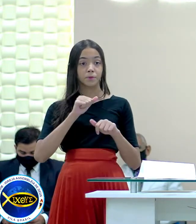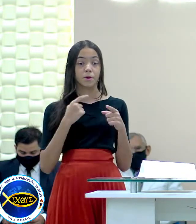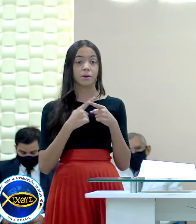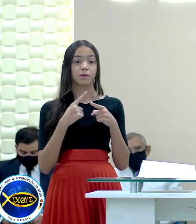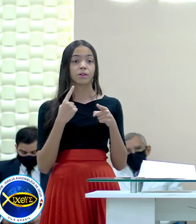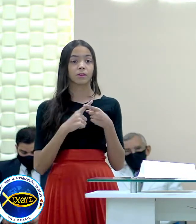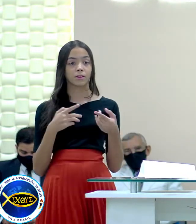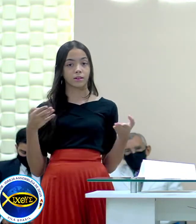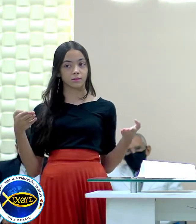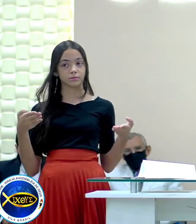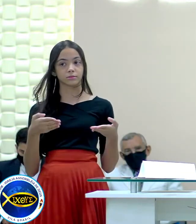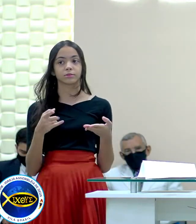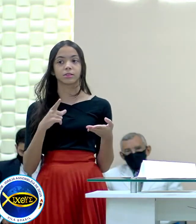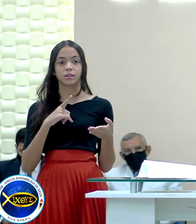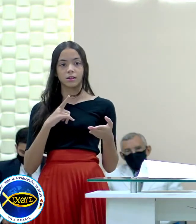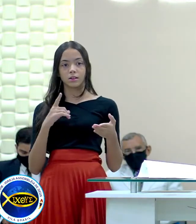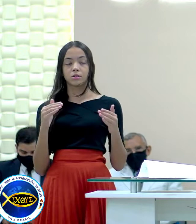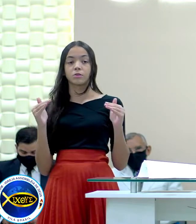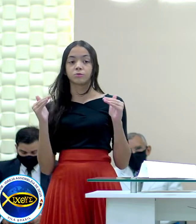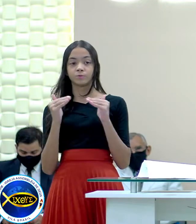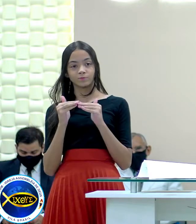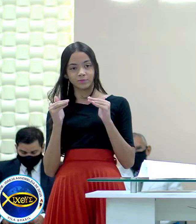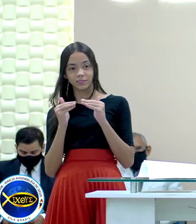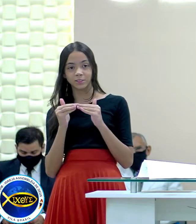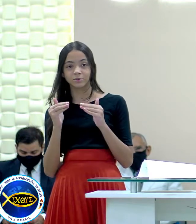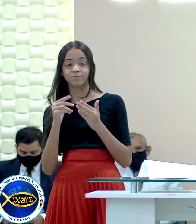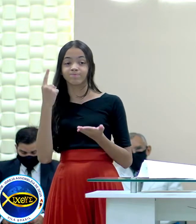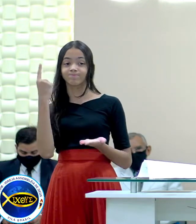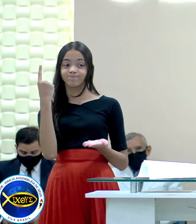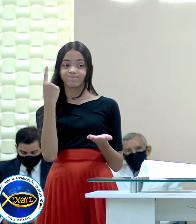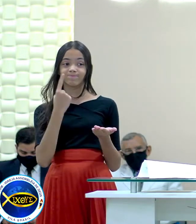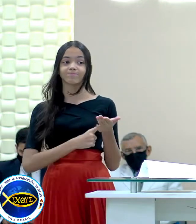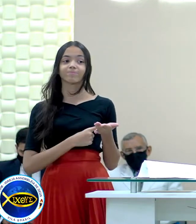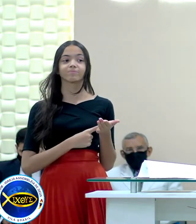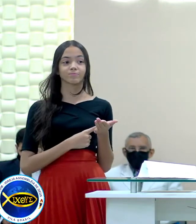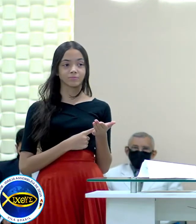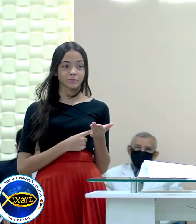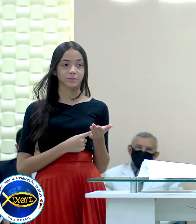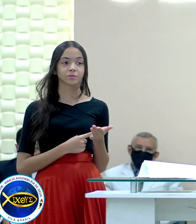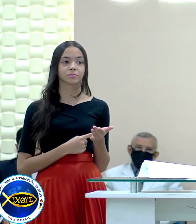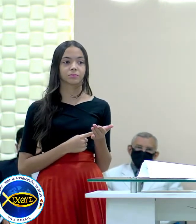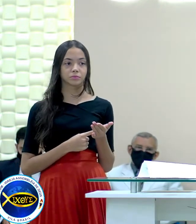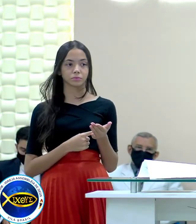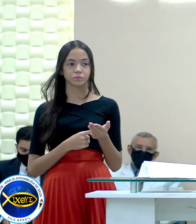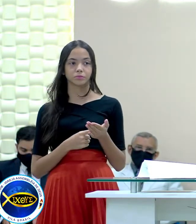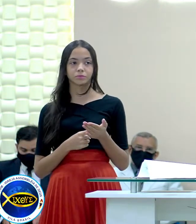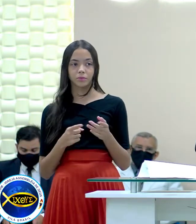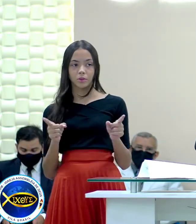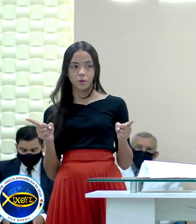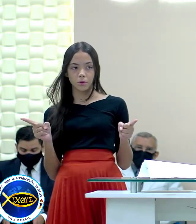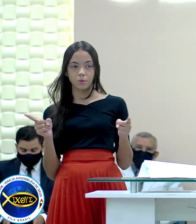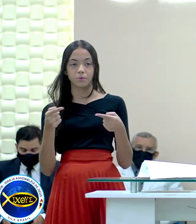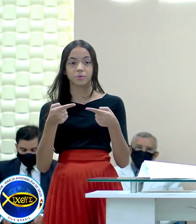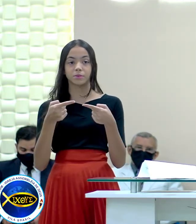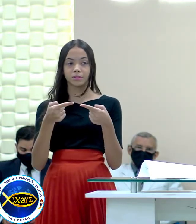um compromisso marcado, um compromisso firmado.